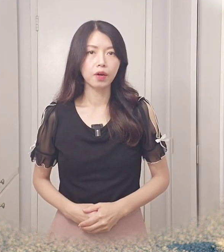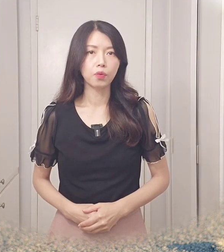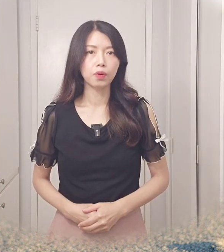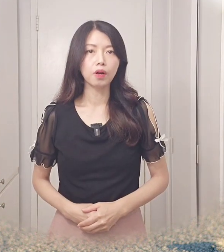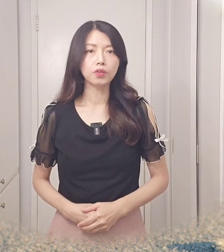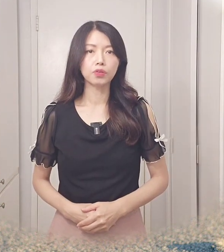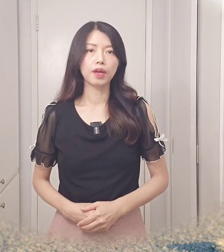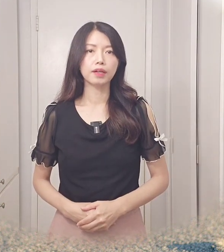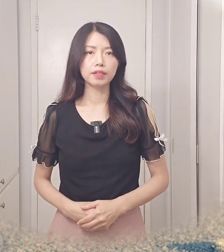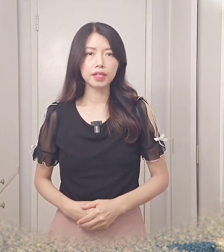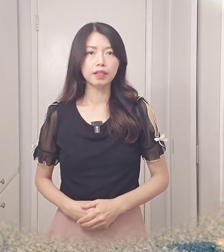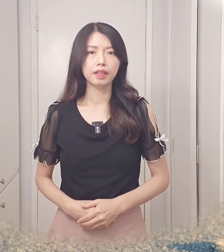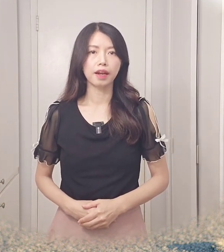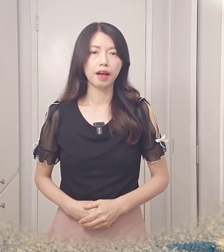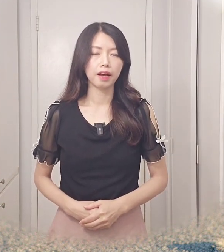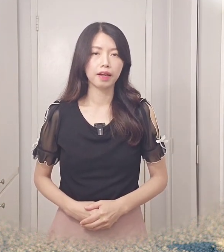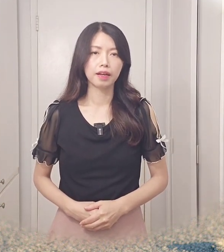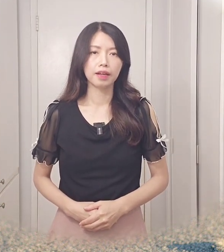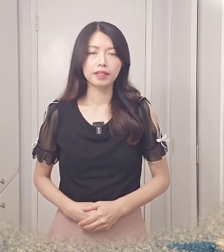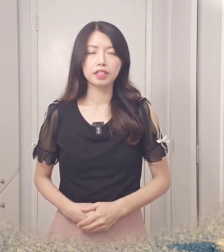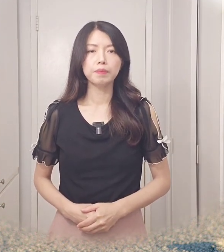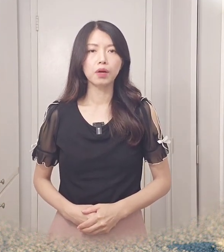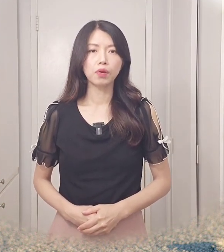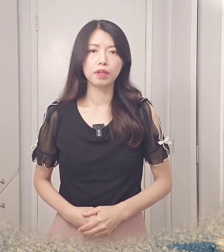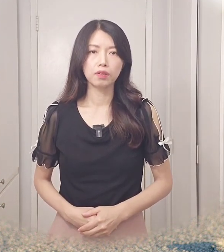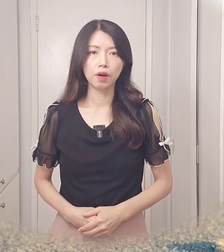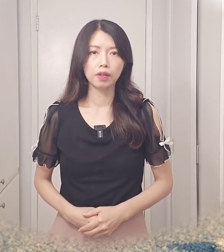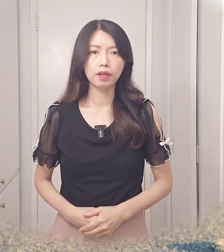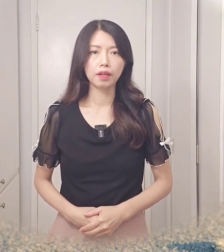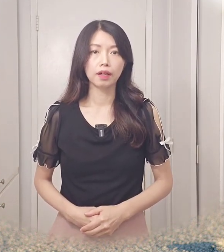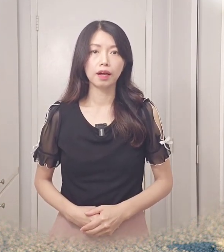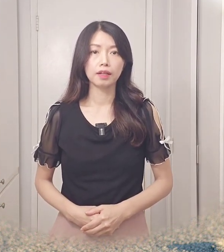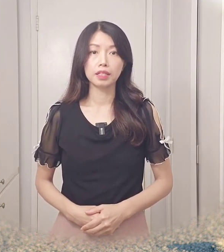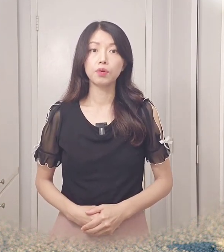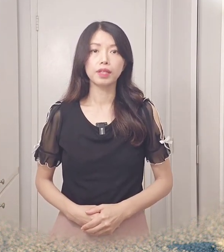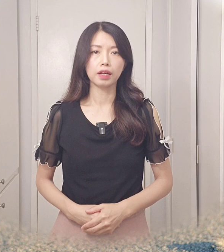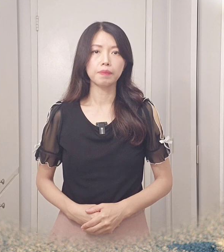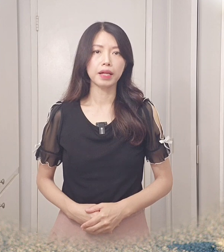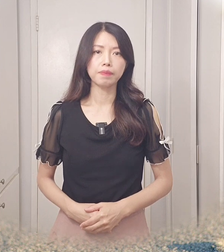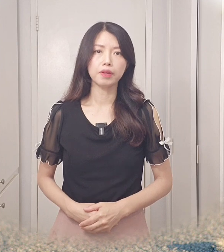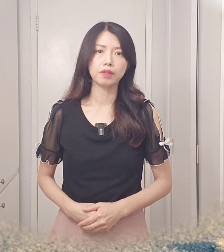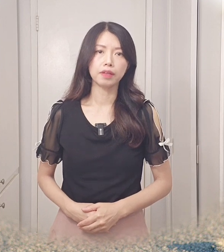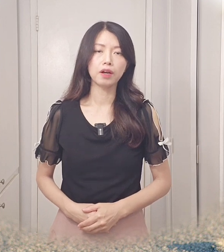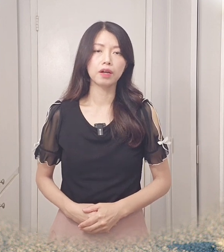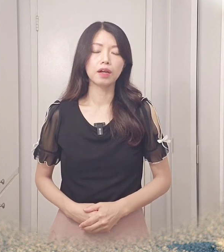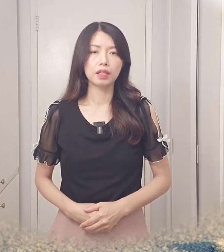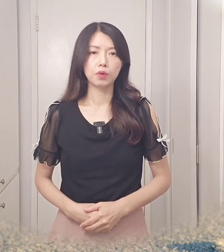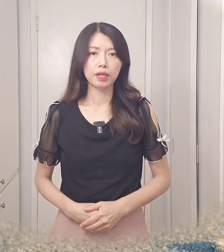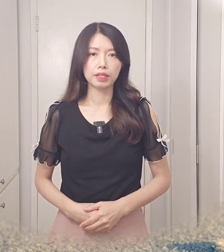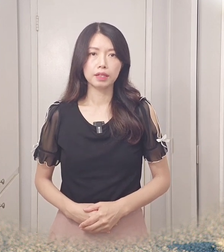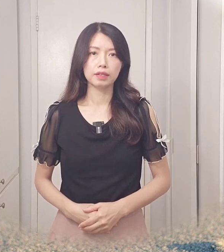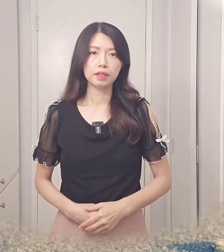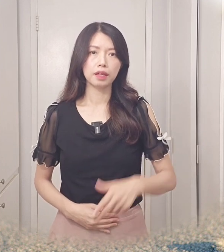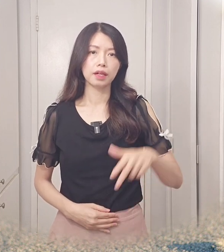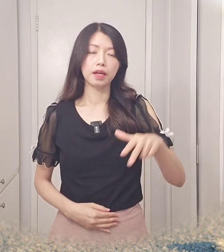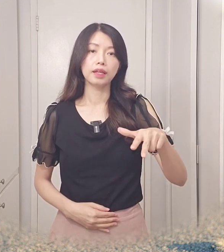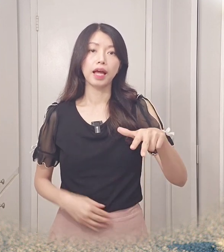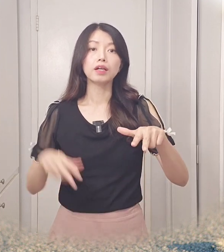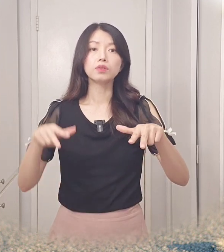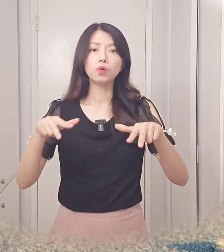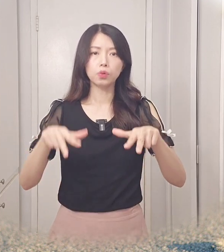지금까지 지내온 것 주의 크신 은혜라. 지금이라고 한 뒤의 수어는 아까 지와 잠깐 말씀드렸는데요. 지와